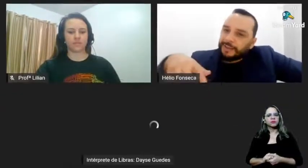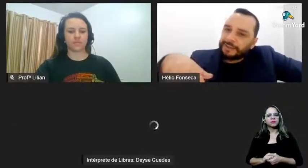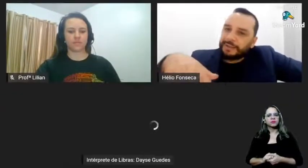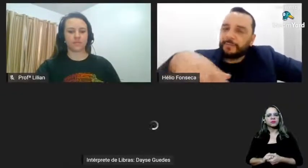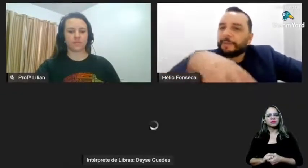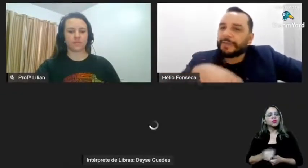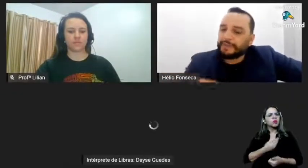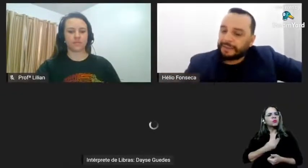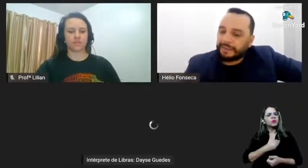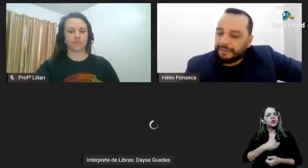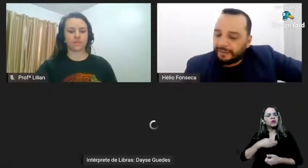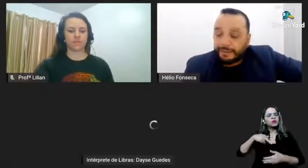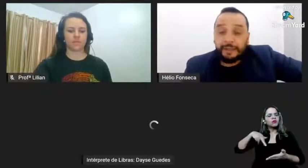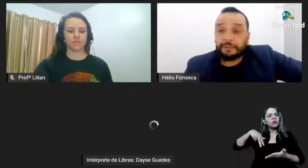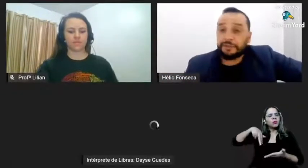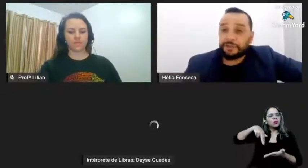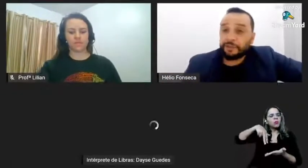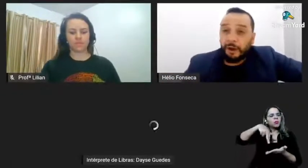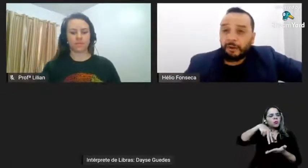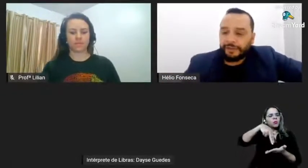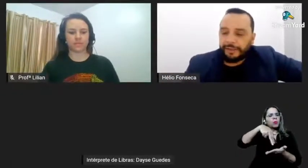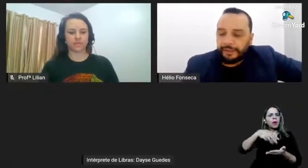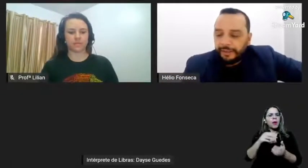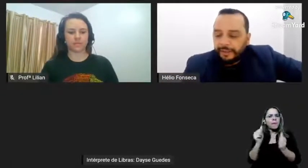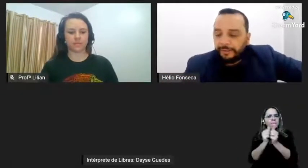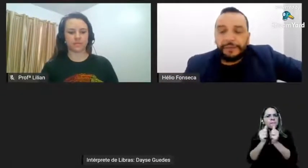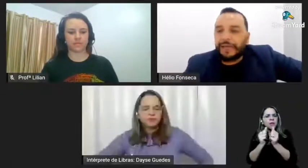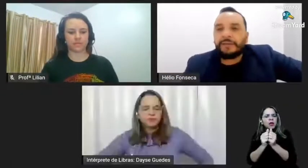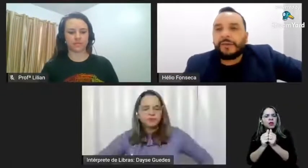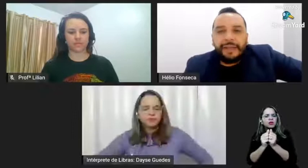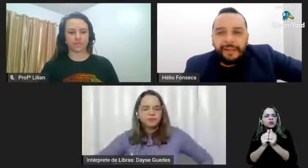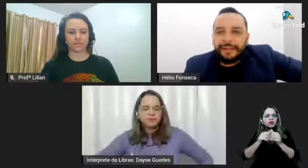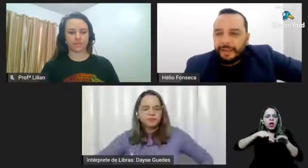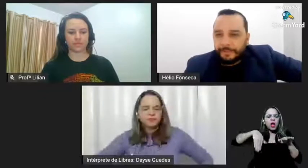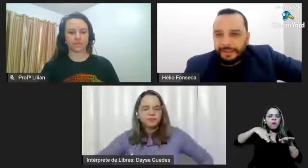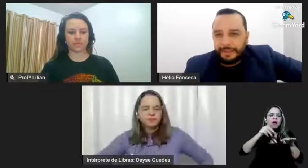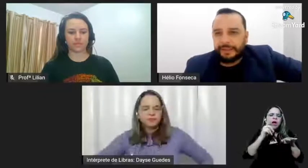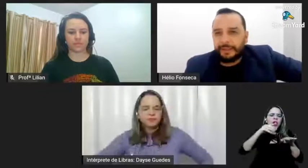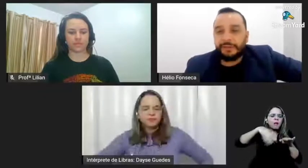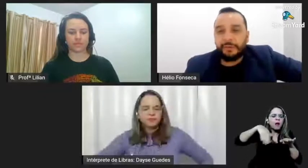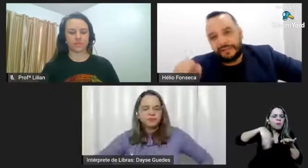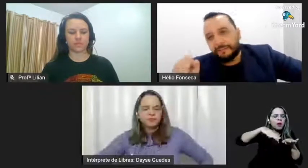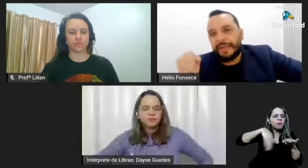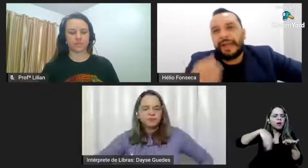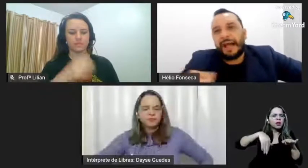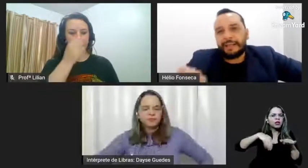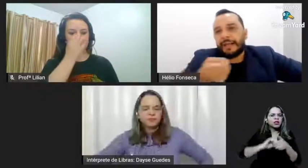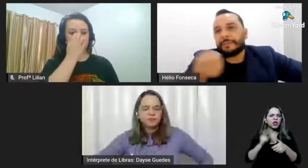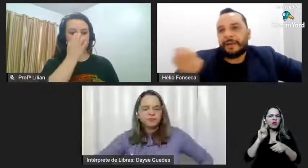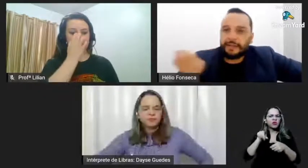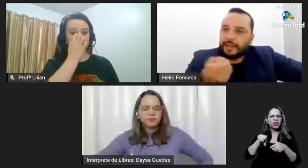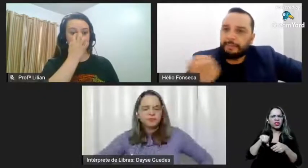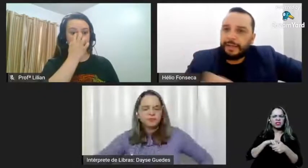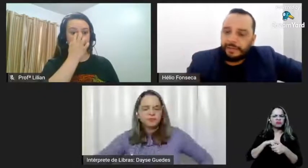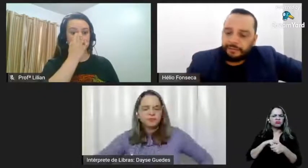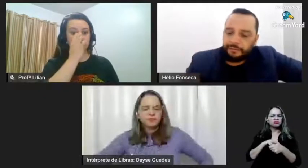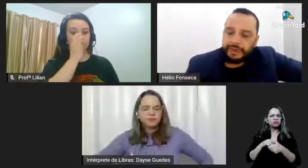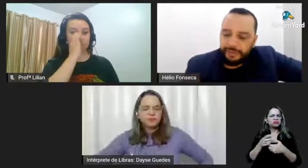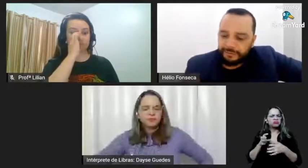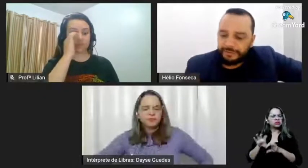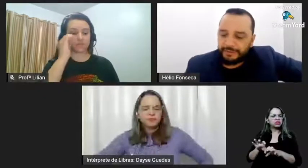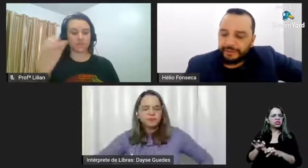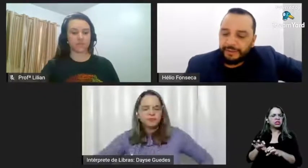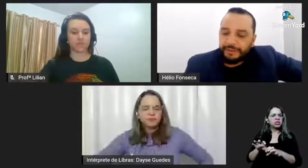andando próximo à piscina, e era um dia de sol, né? E eu vi que ele não queria entrar na piscina. Ele já usava bengala na época, aquela bengala